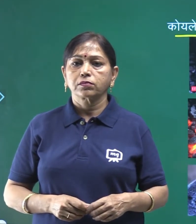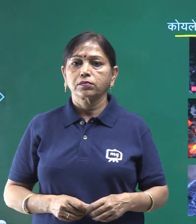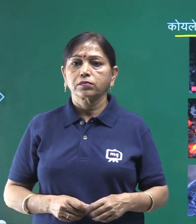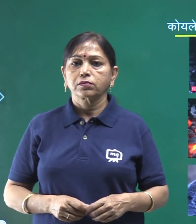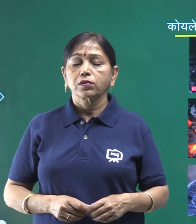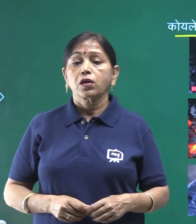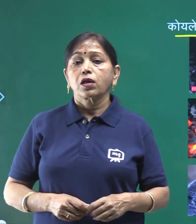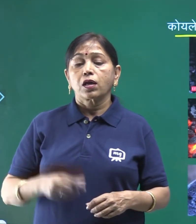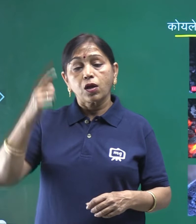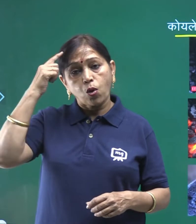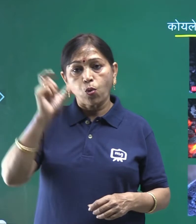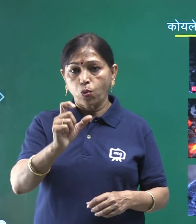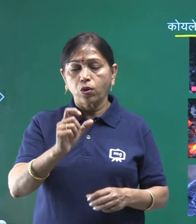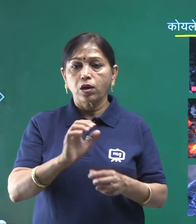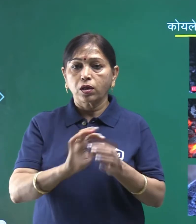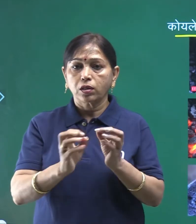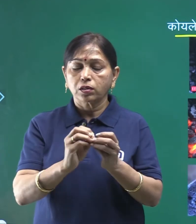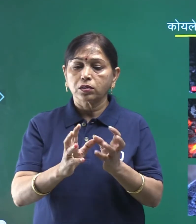कोयले का जलकर